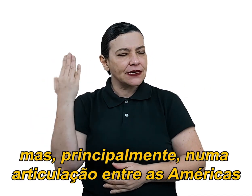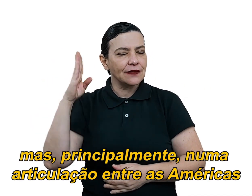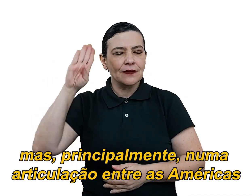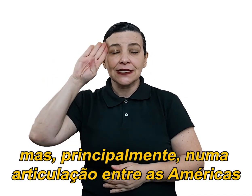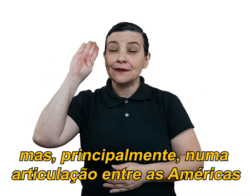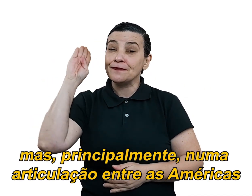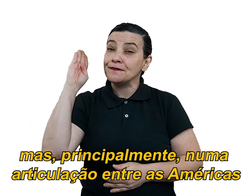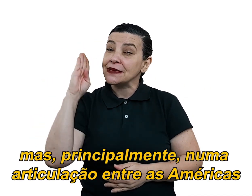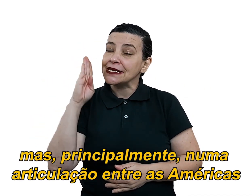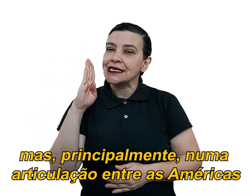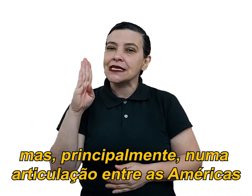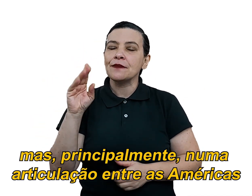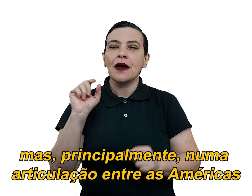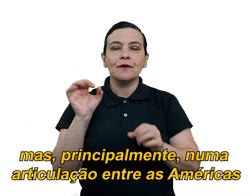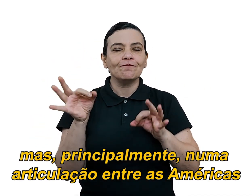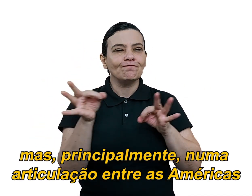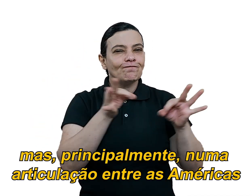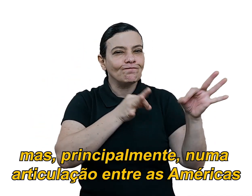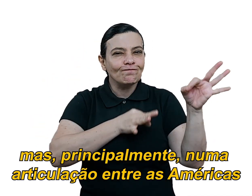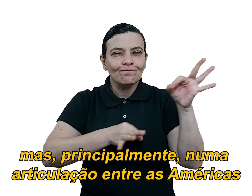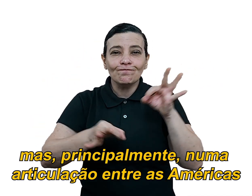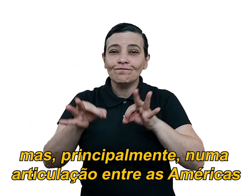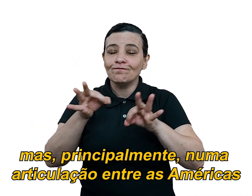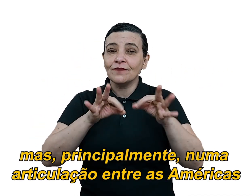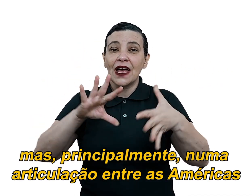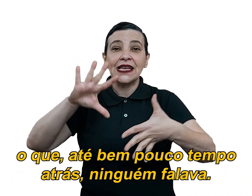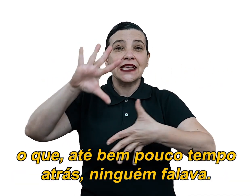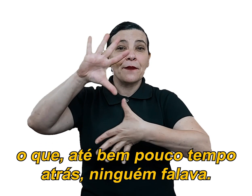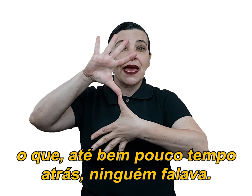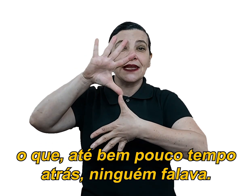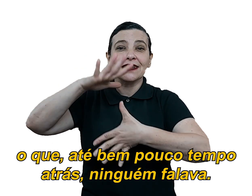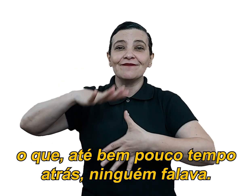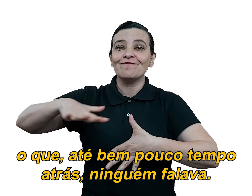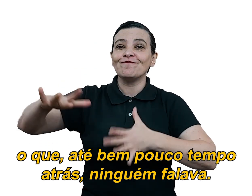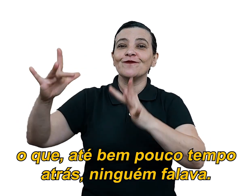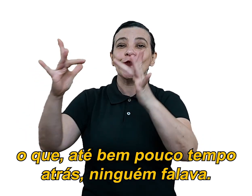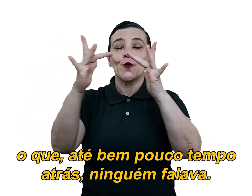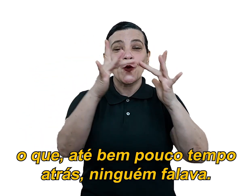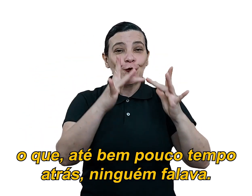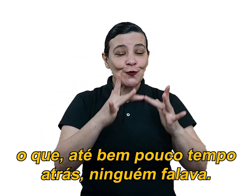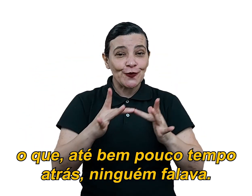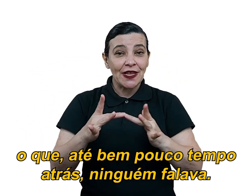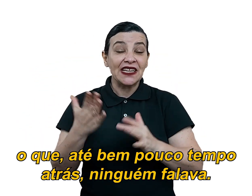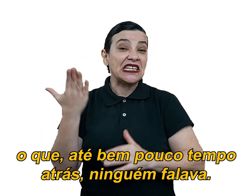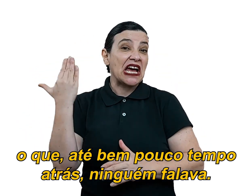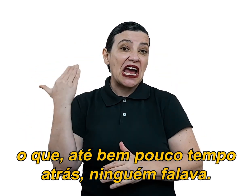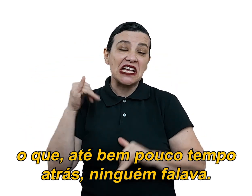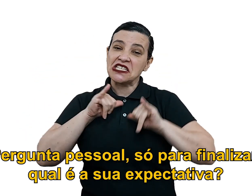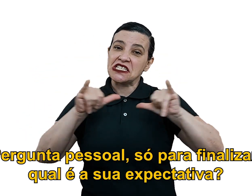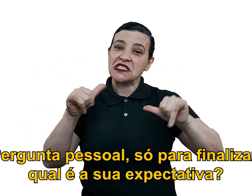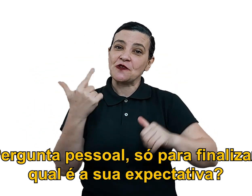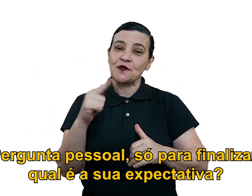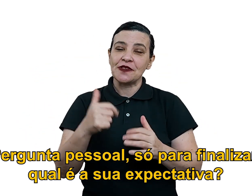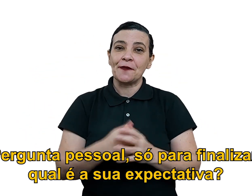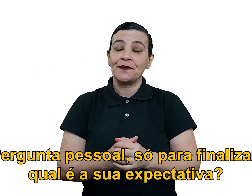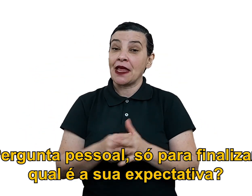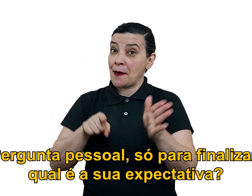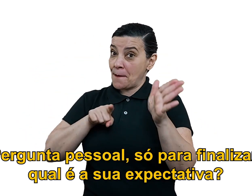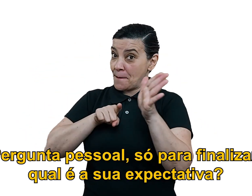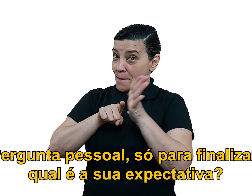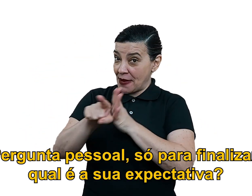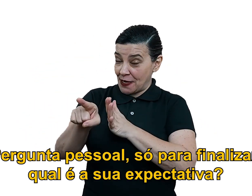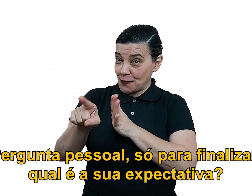mas principalmente numa articulação entre as Américas, o que até bem pouco tempo atrás ninguém falava. E assim,